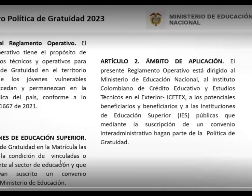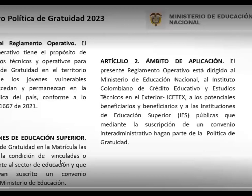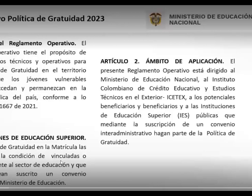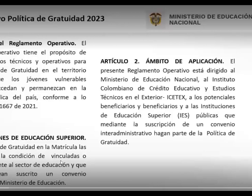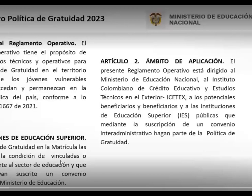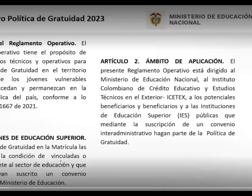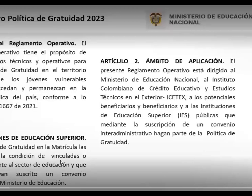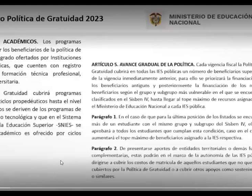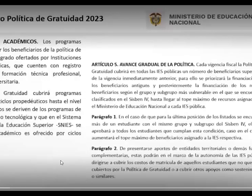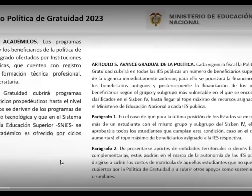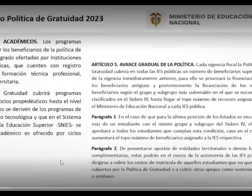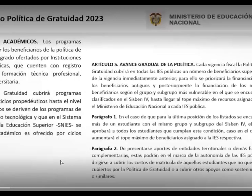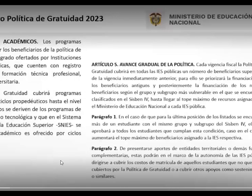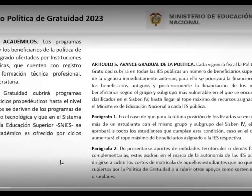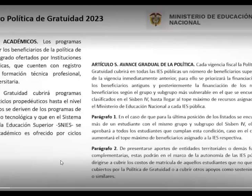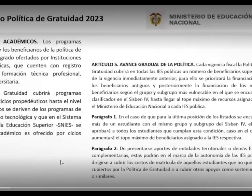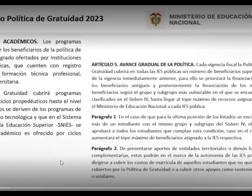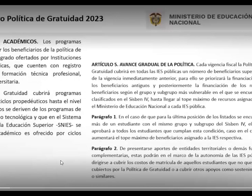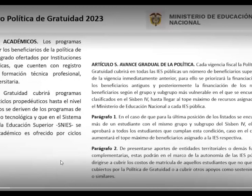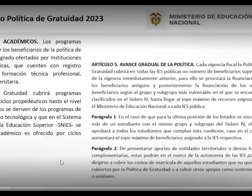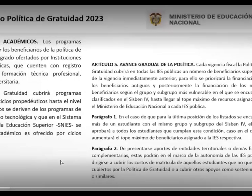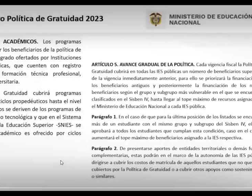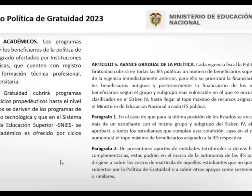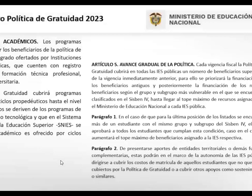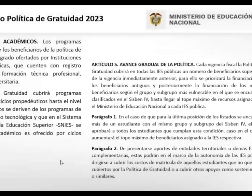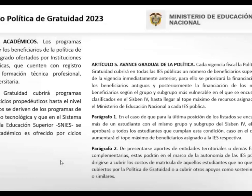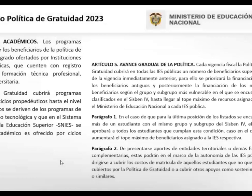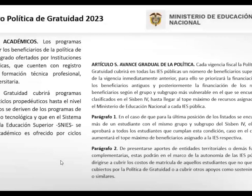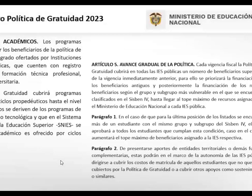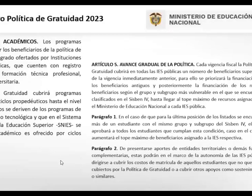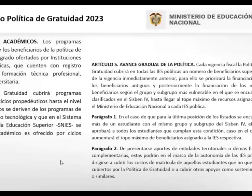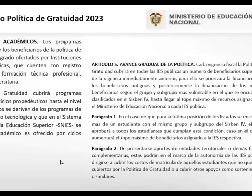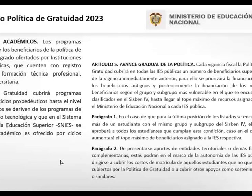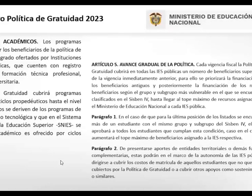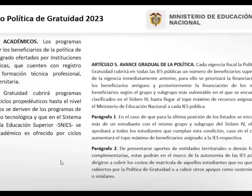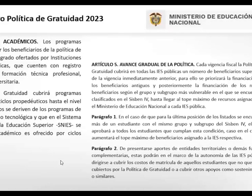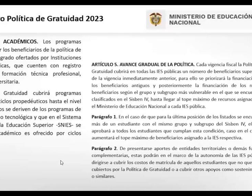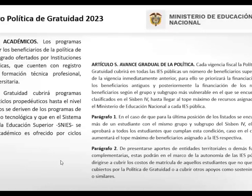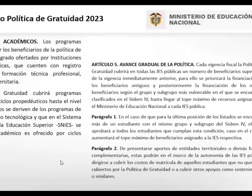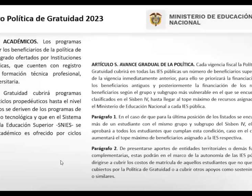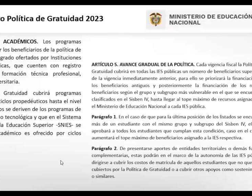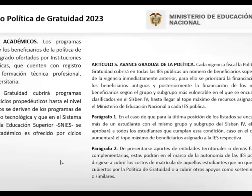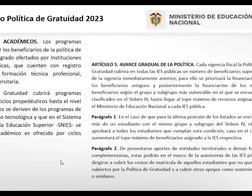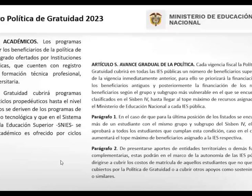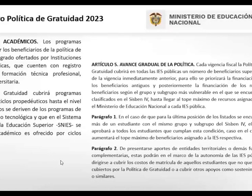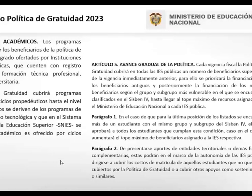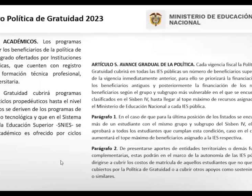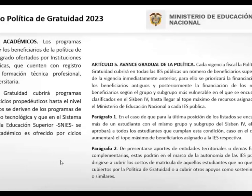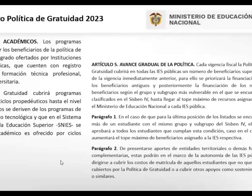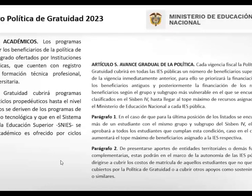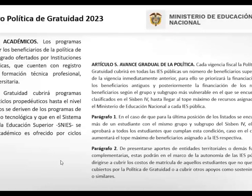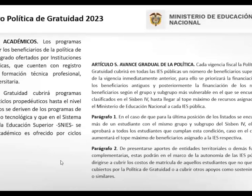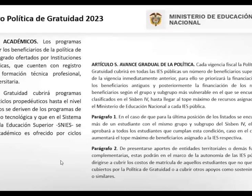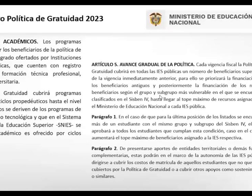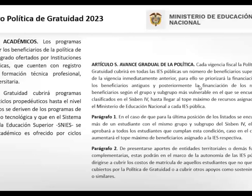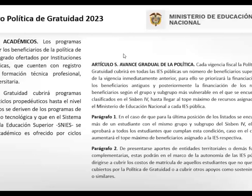tanto en generación e como en fondo solidario a la educación Y esto es debido a su modelo de